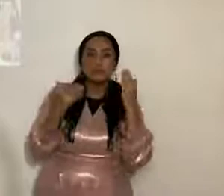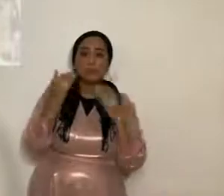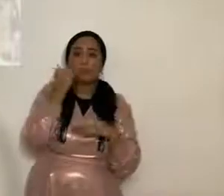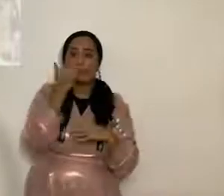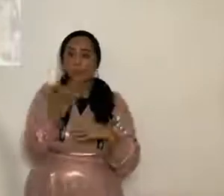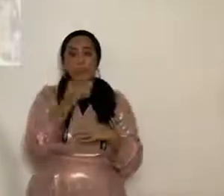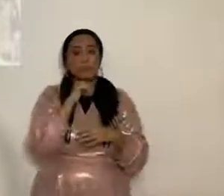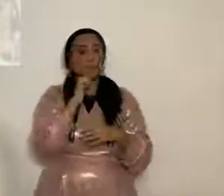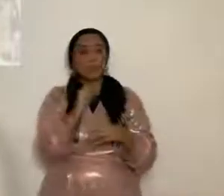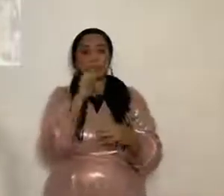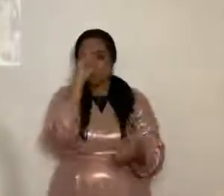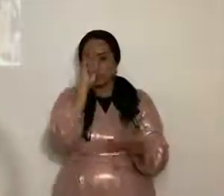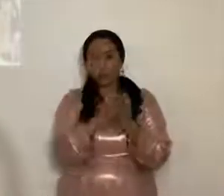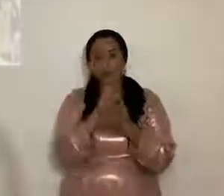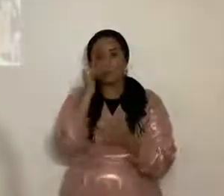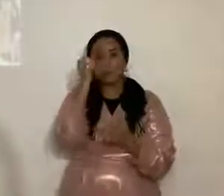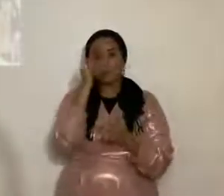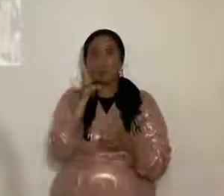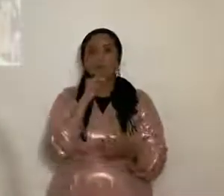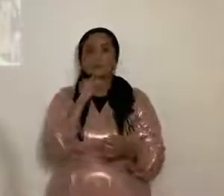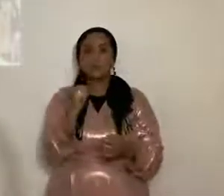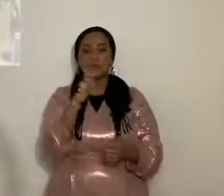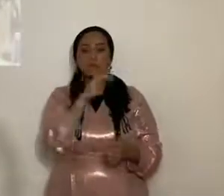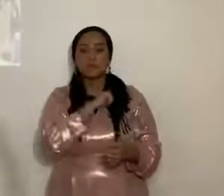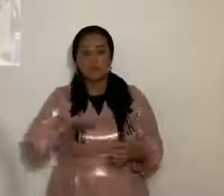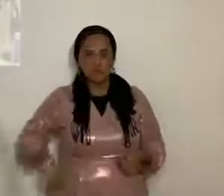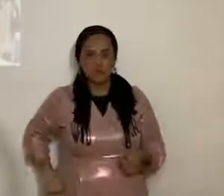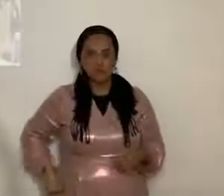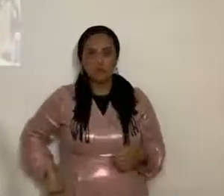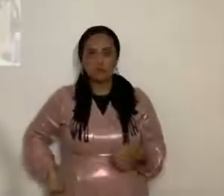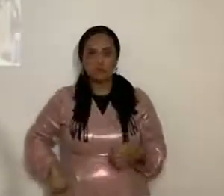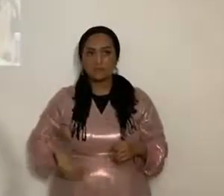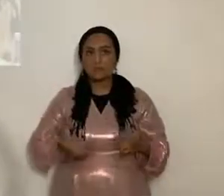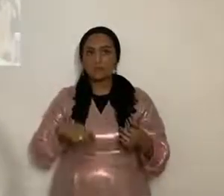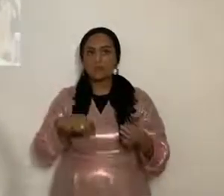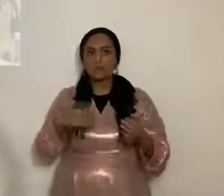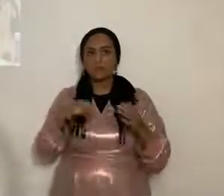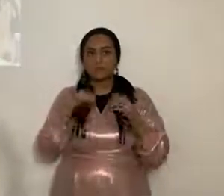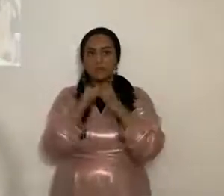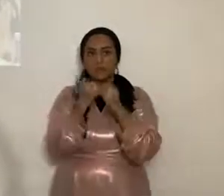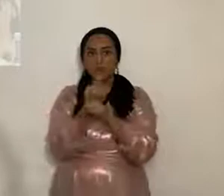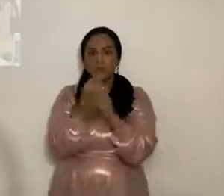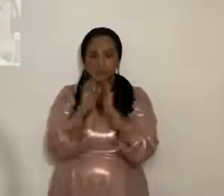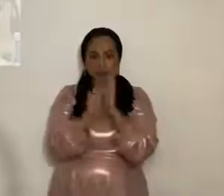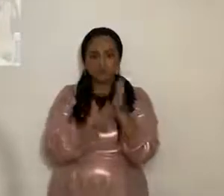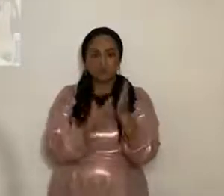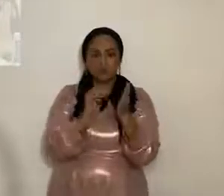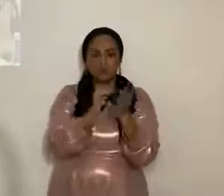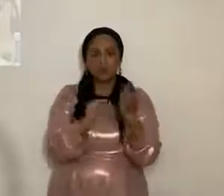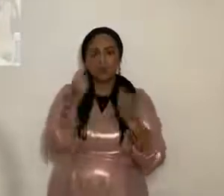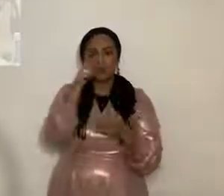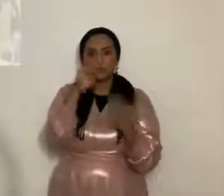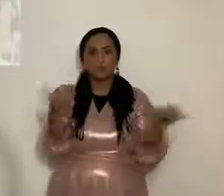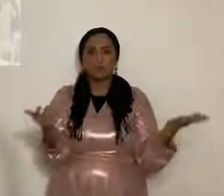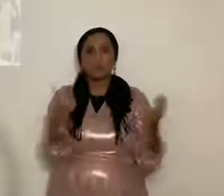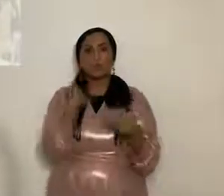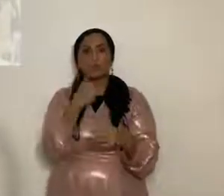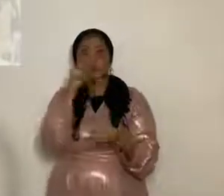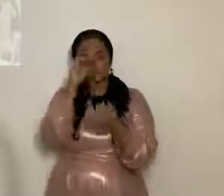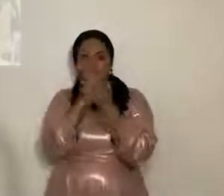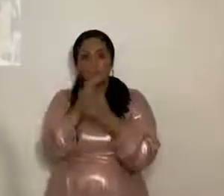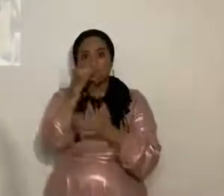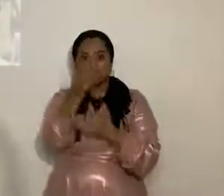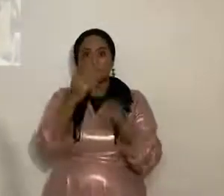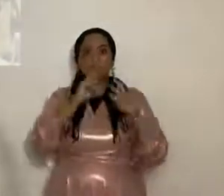tú no crees que Yahshua es el Mashiach, entonces esta cita ¿cómo aplica por ti? Tenemos que creer. Y tú